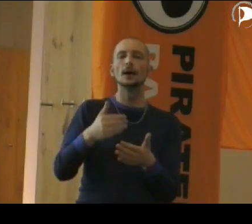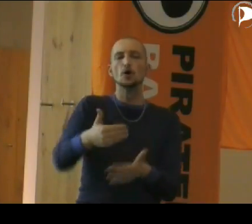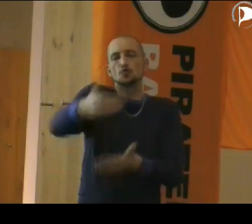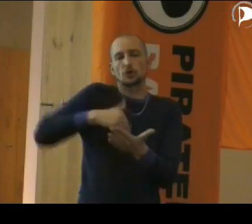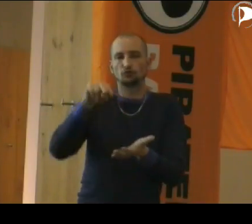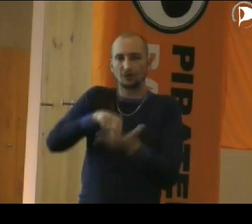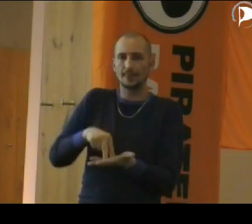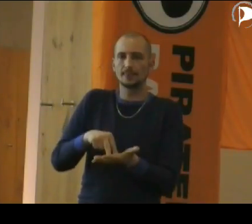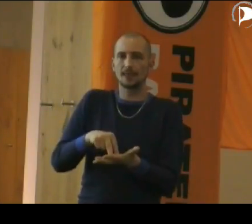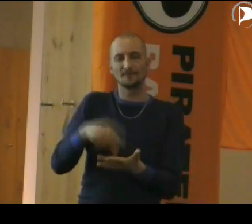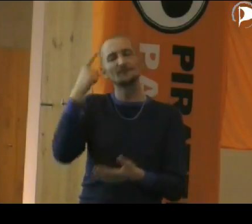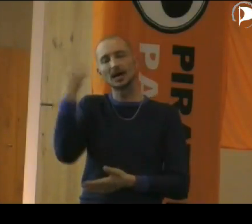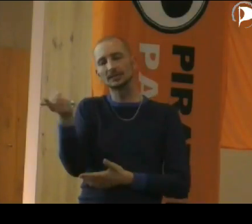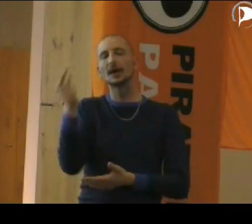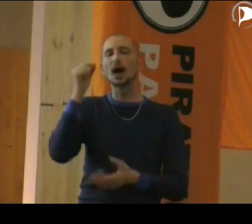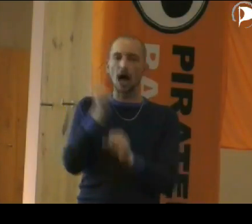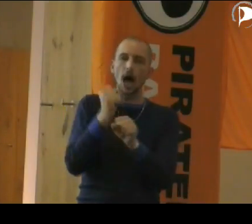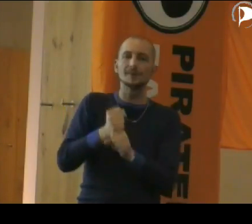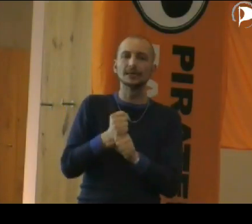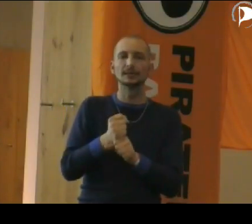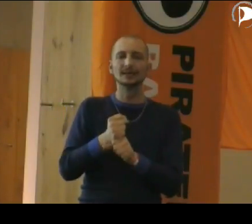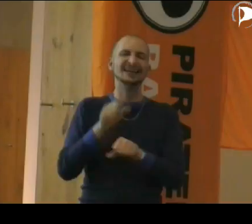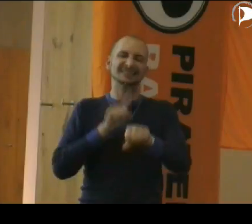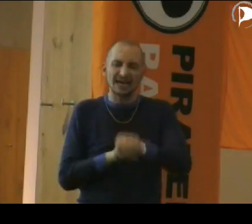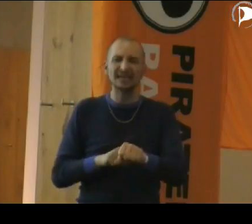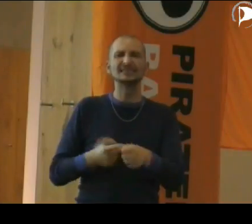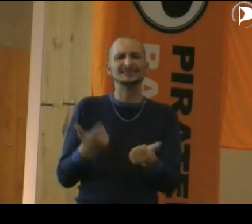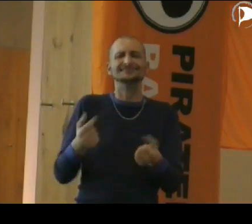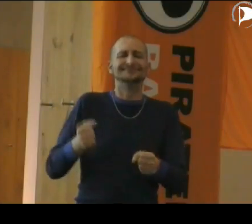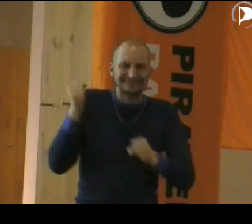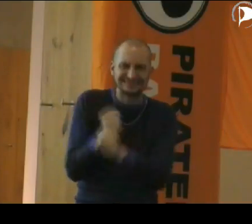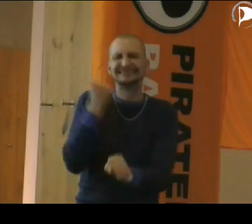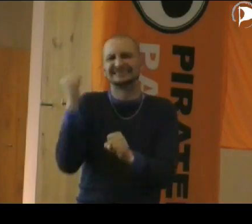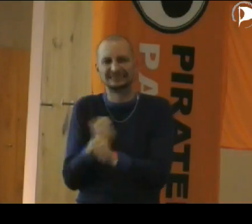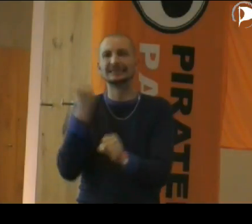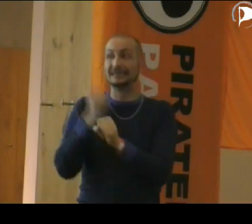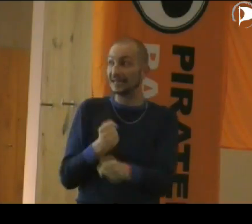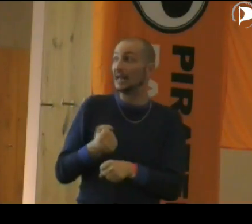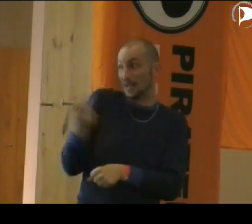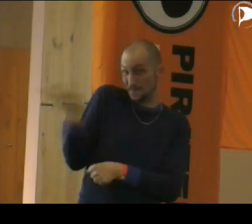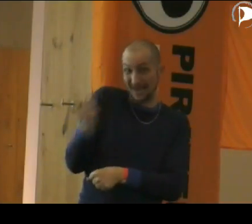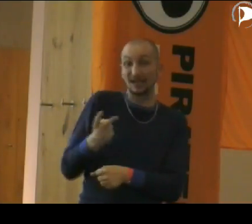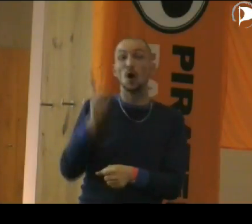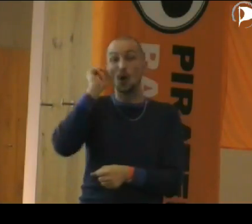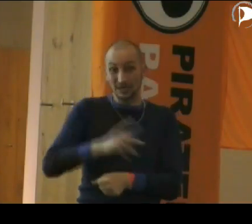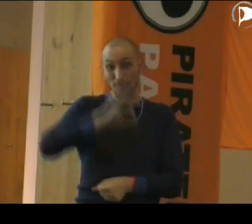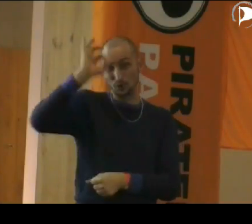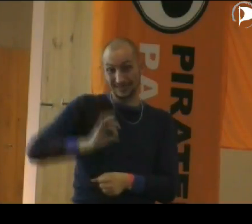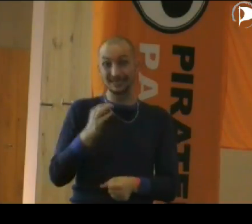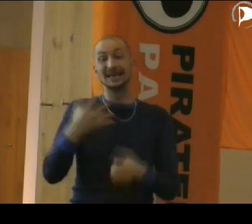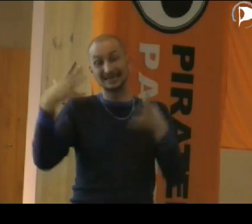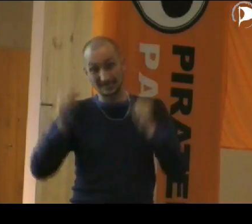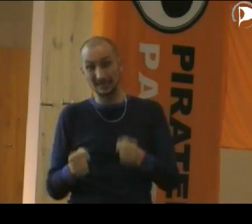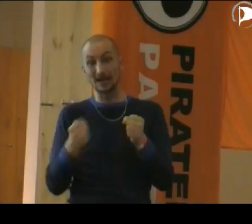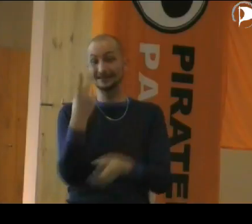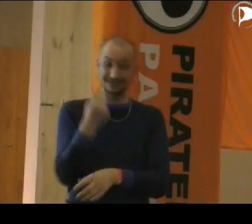und die arbeit ist defekt rum landesschatzmeisters weiter unser hotel ist ja dass die zeit bringen